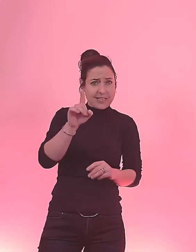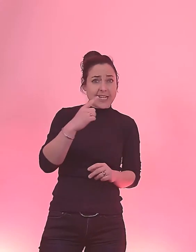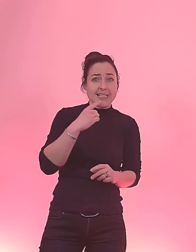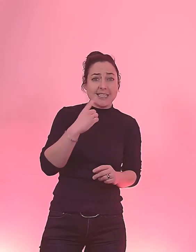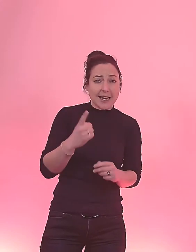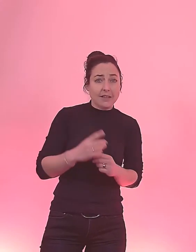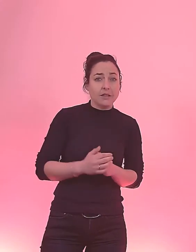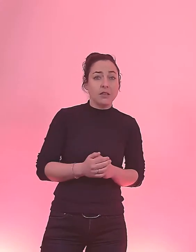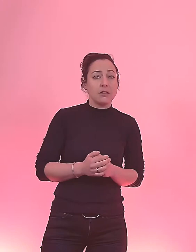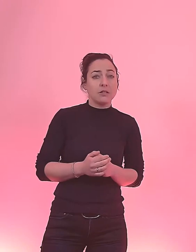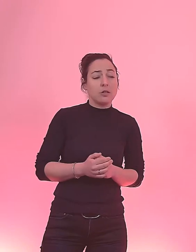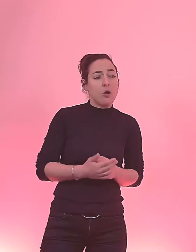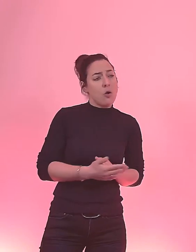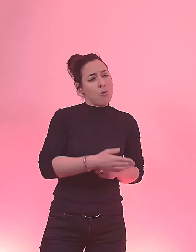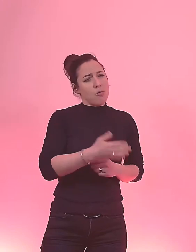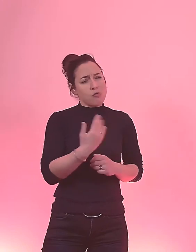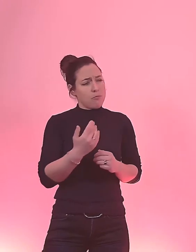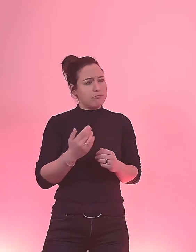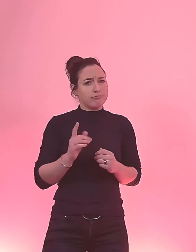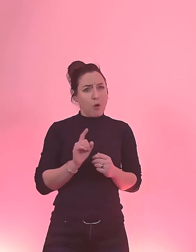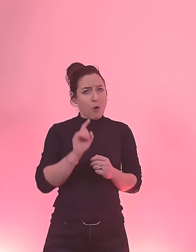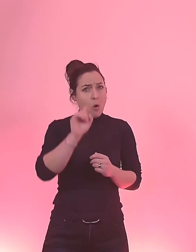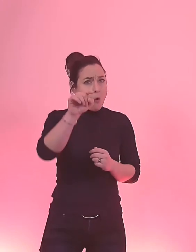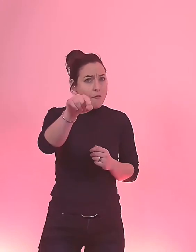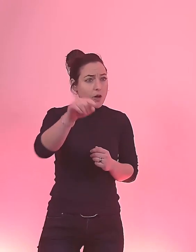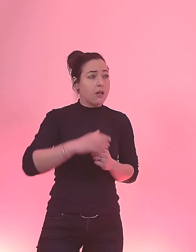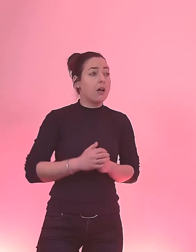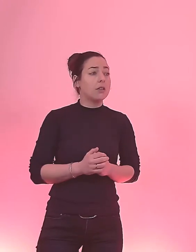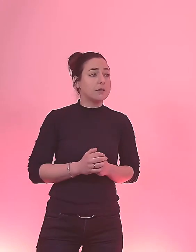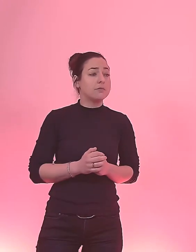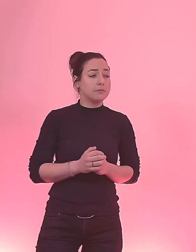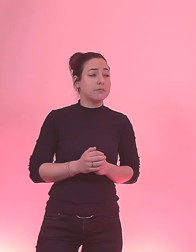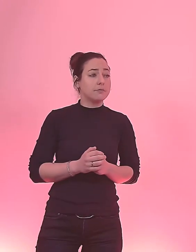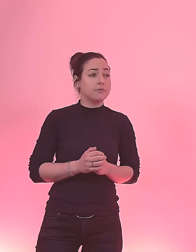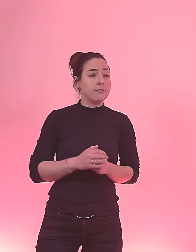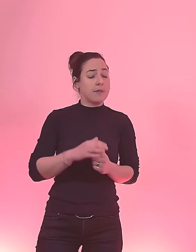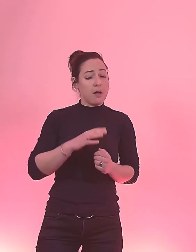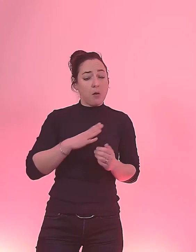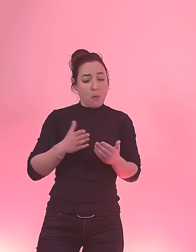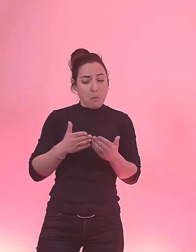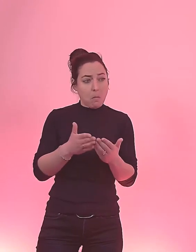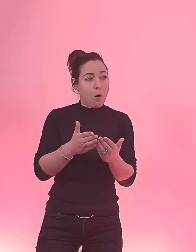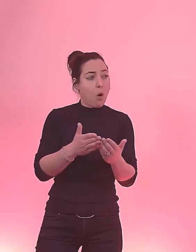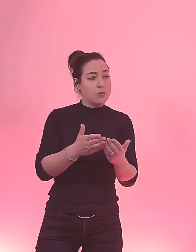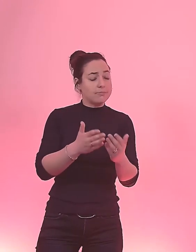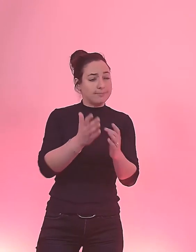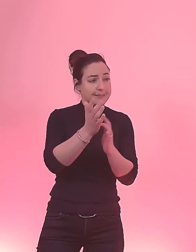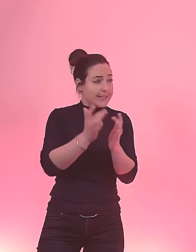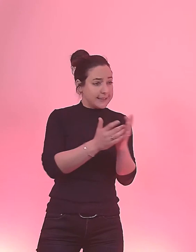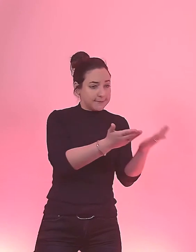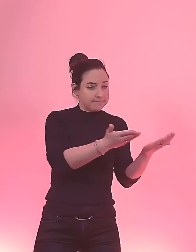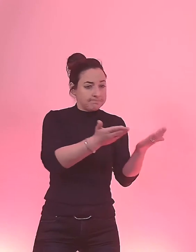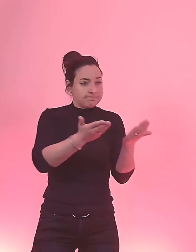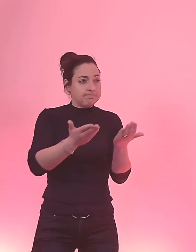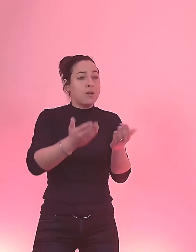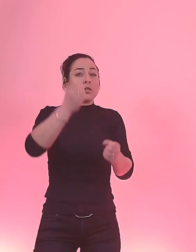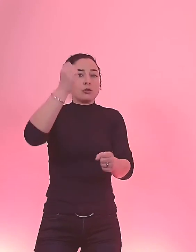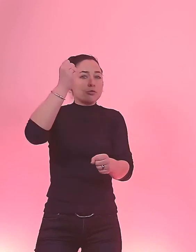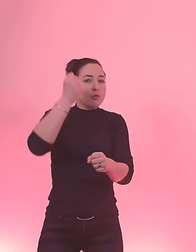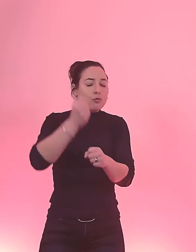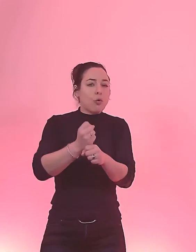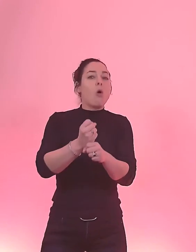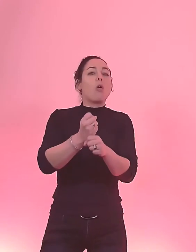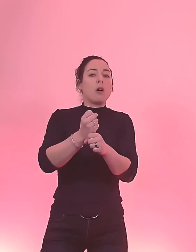kom laten we naar de overkant gaan en dat je hem uitnodigt in je boot en dat het toch dat je toch terecht komt in een heftige